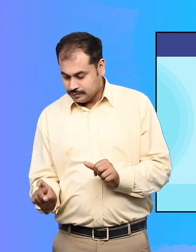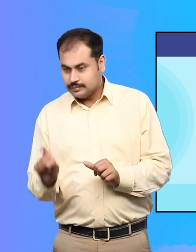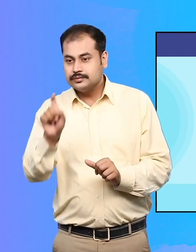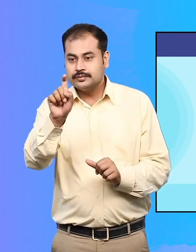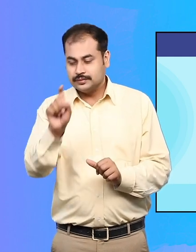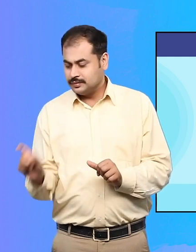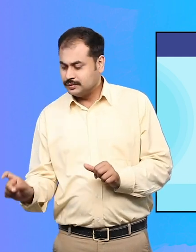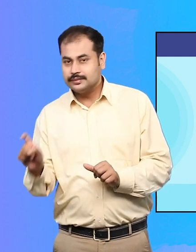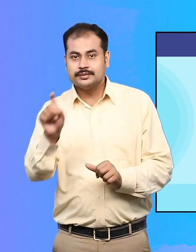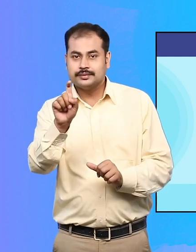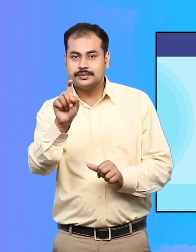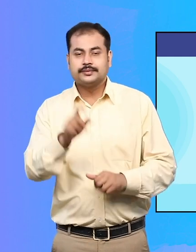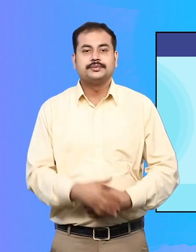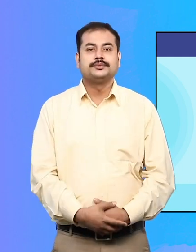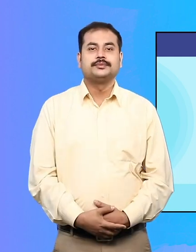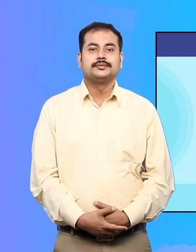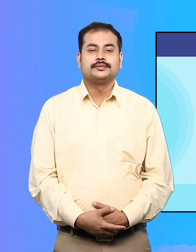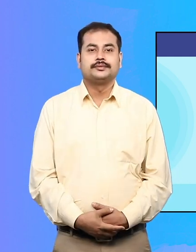खाली स्थान पर रख दें